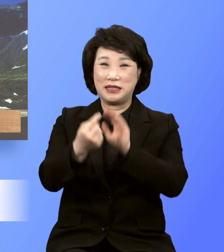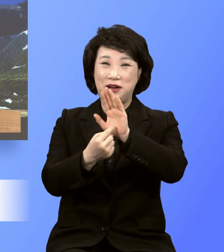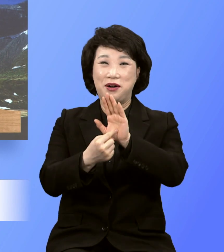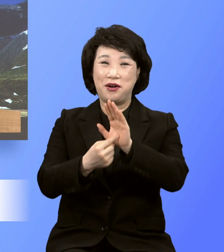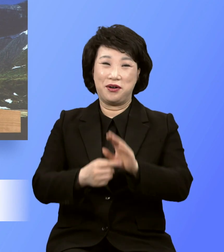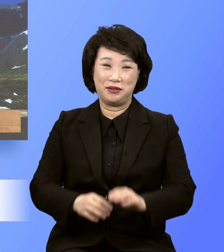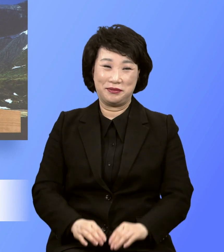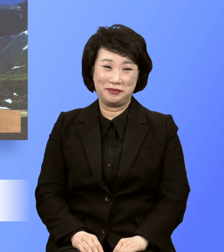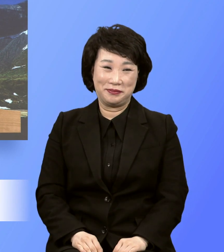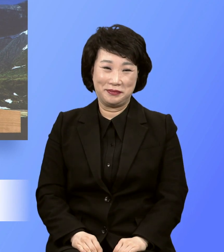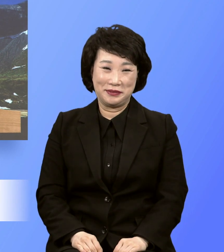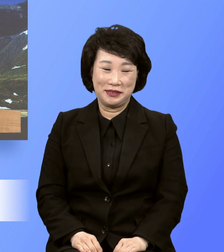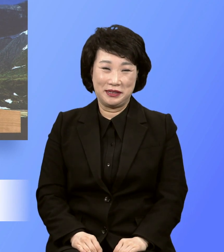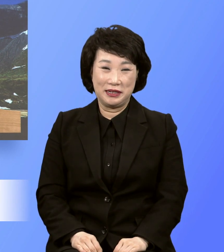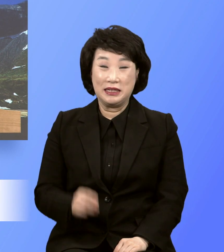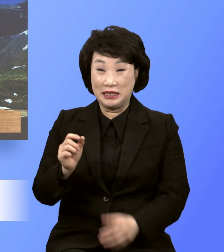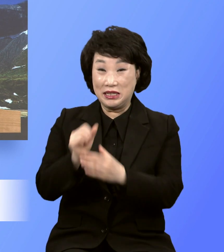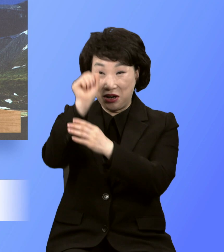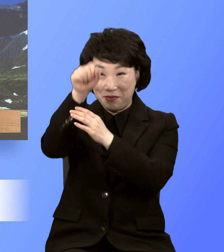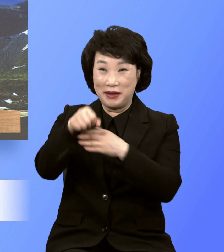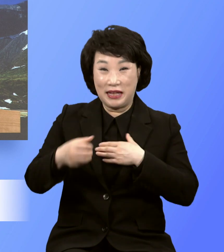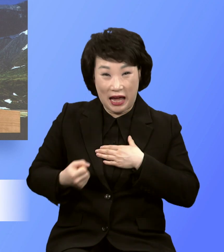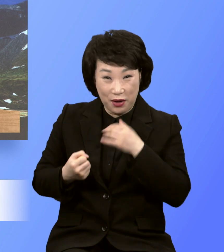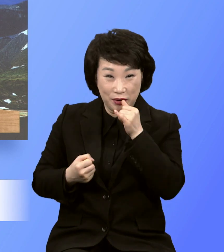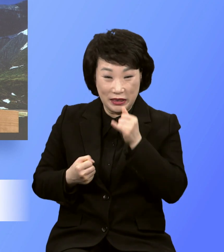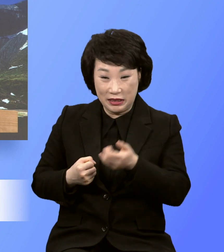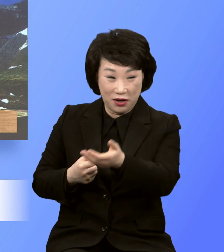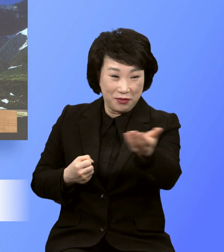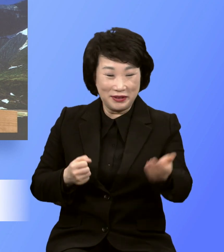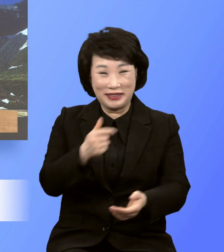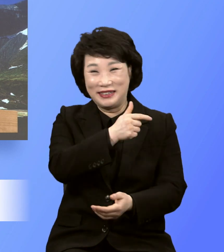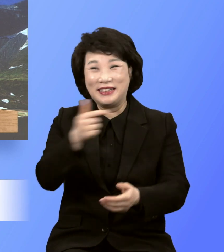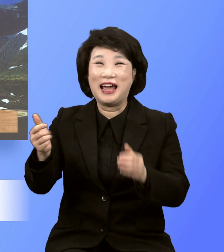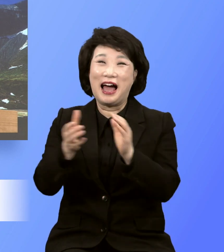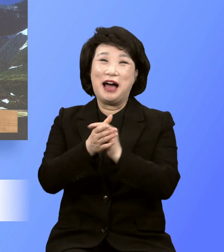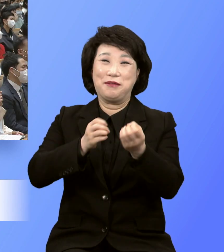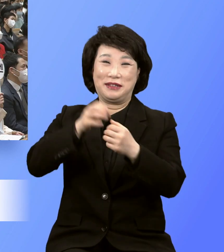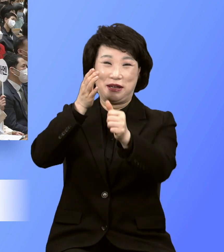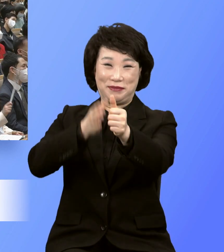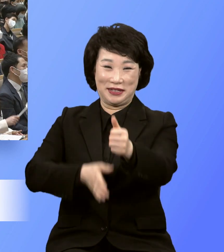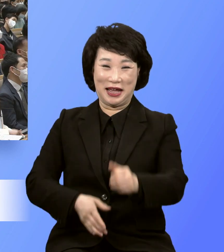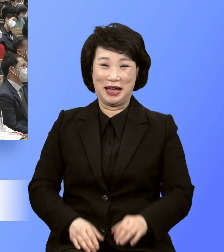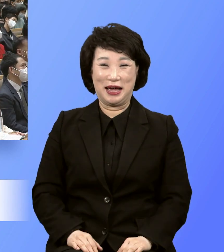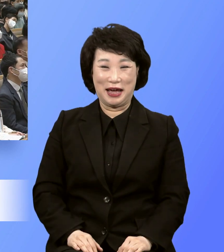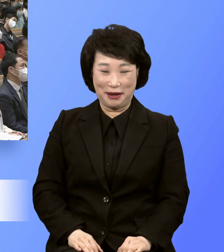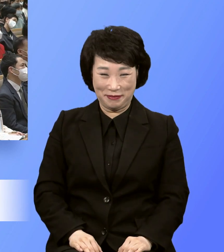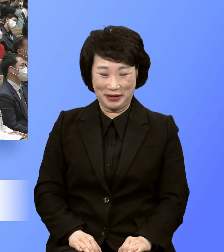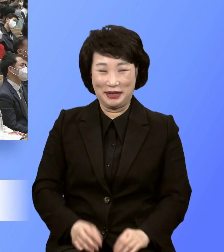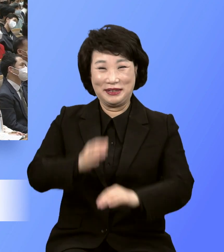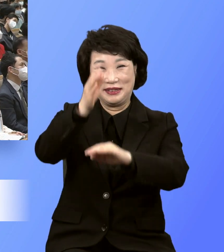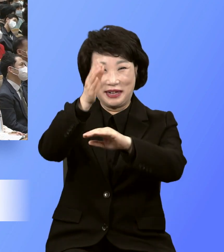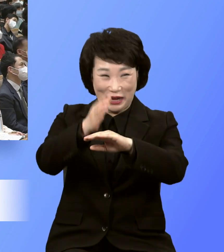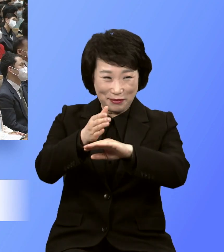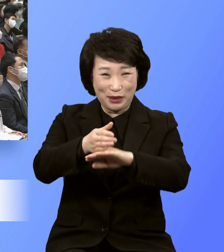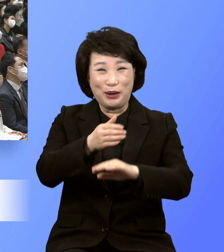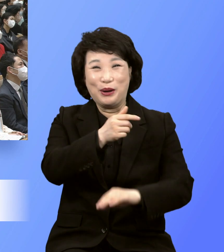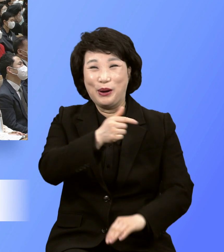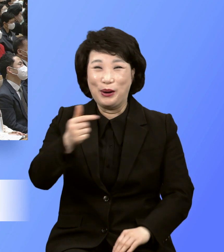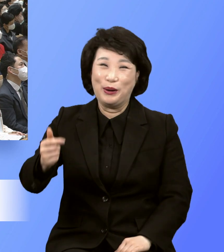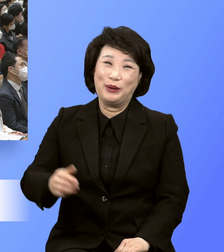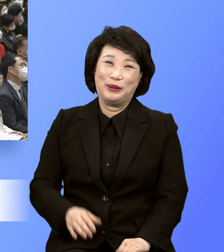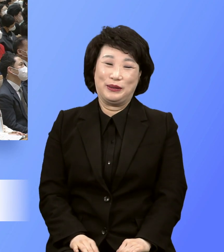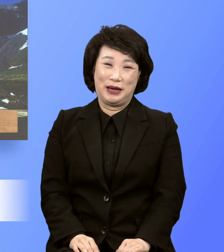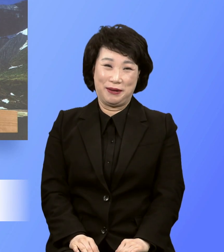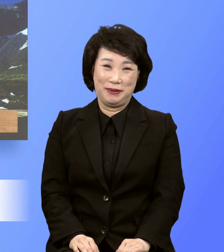증거입니다. 그 열매가 내게 있는 사람 큰 소리로 아멘 합시다. 너무 감사하잖아요.